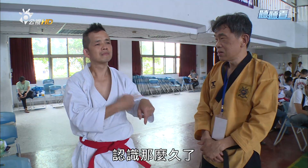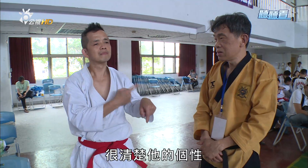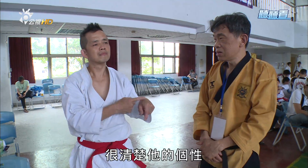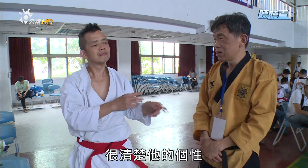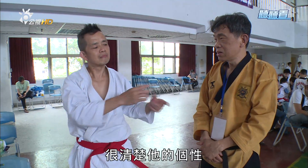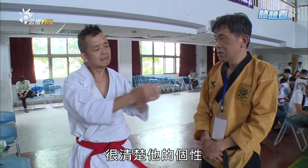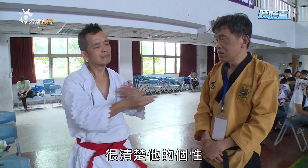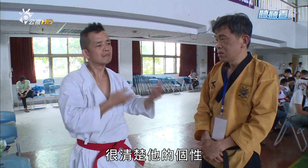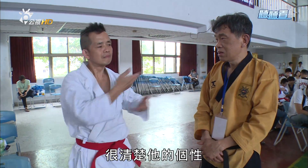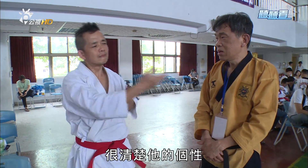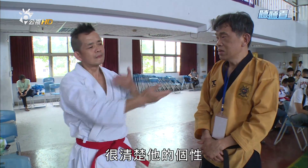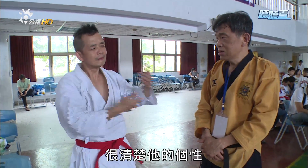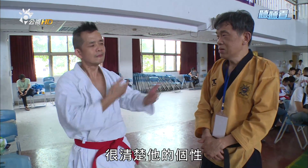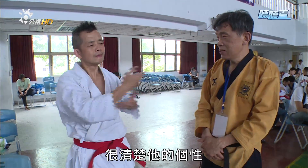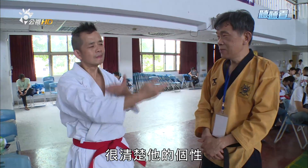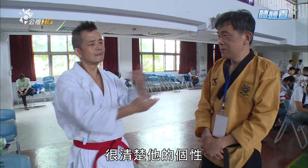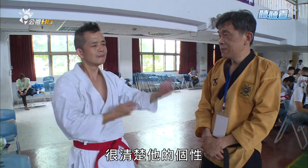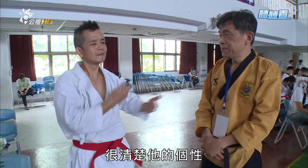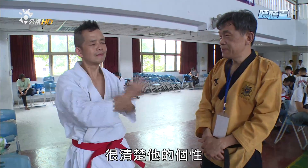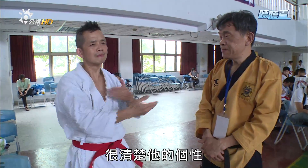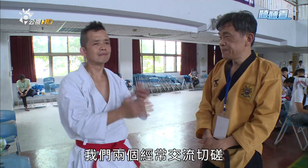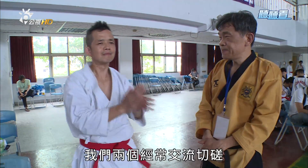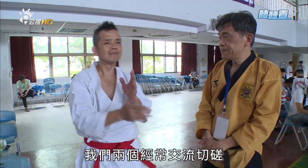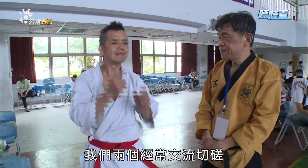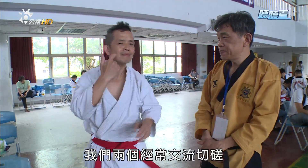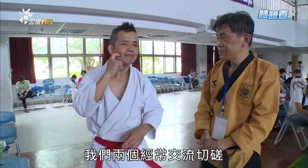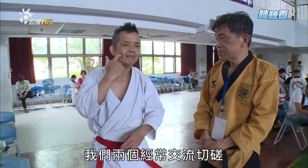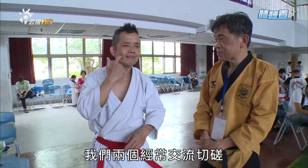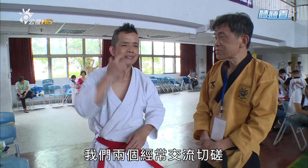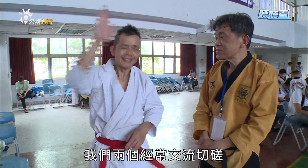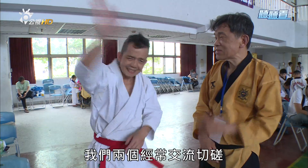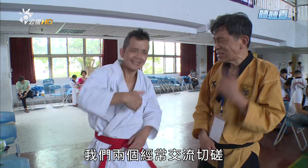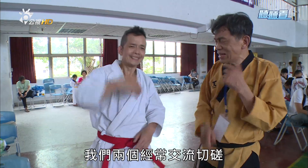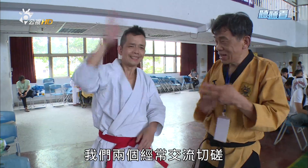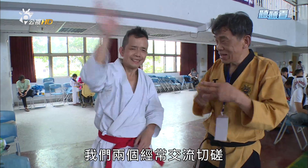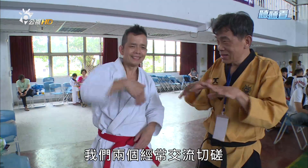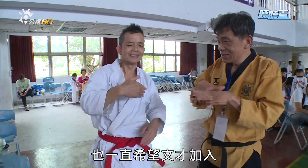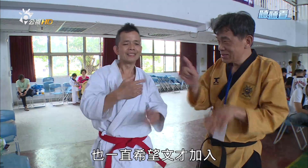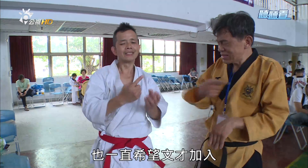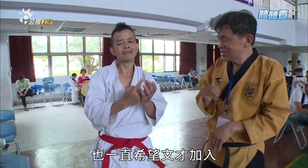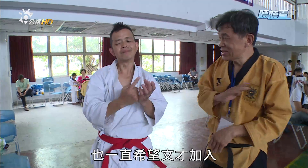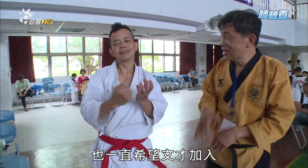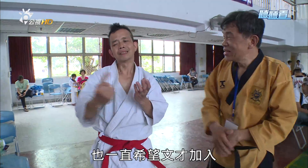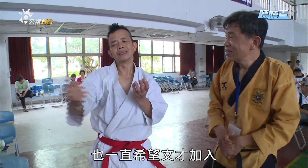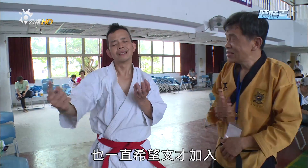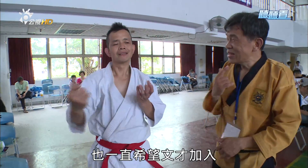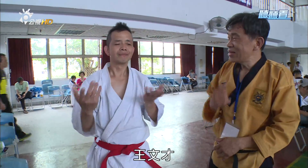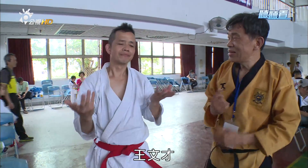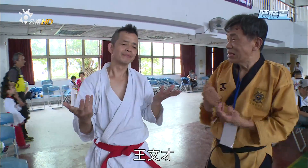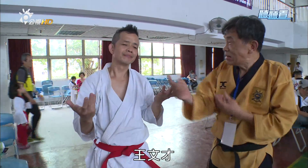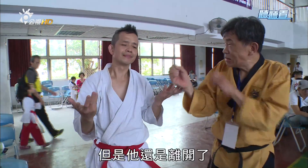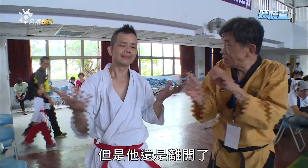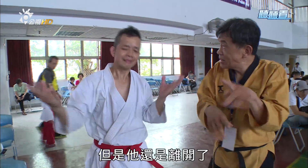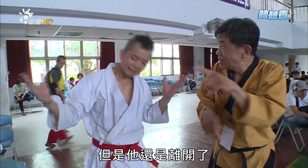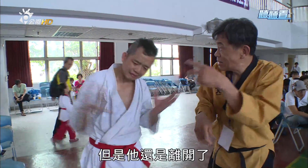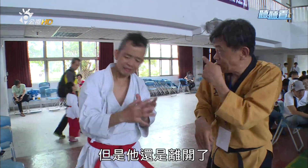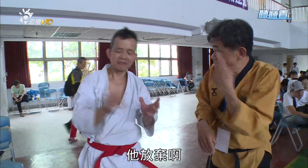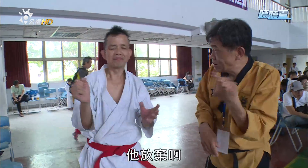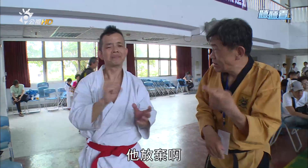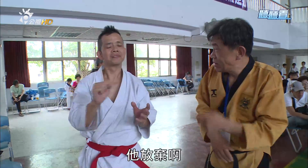很清楚他的个性。我们两个经常交流切磋，也一直希望文才加入。 文才， 但是他还是离开 了，也没